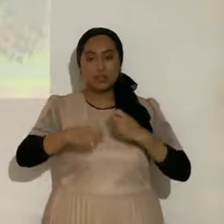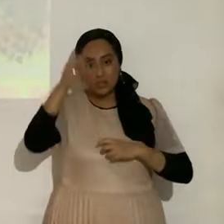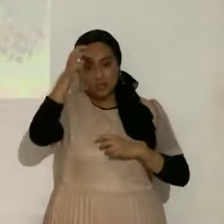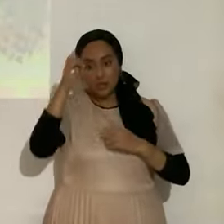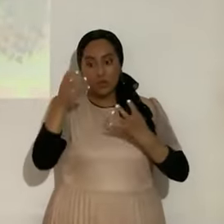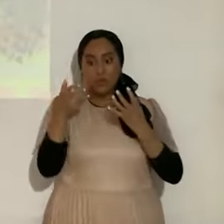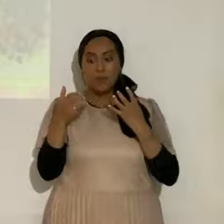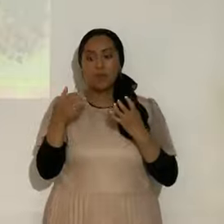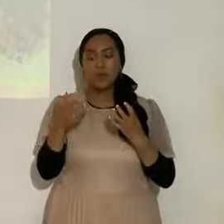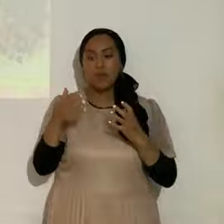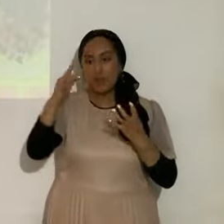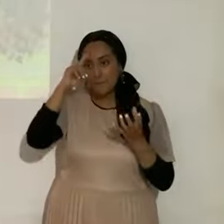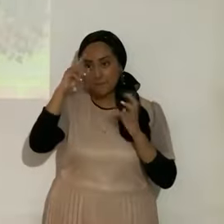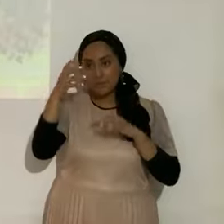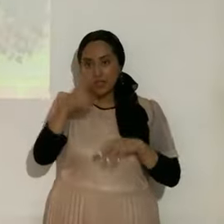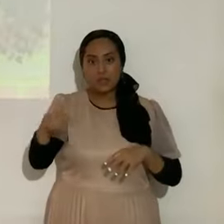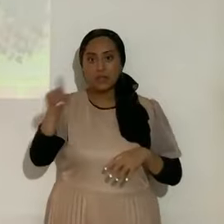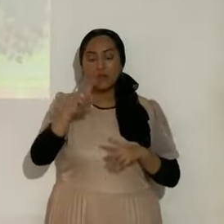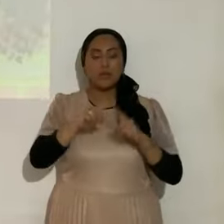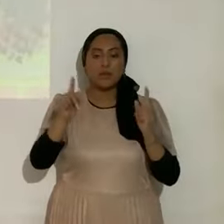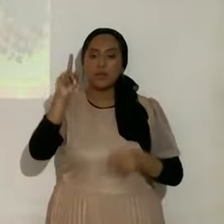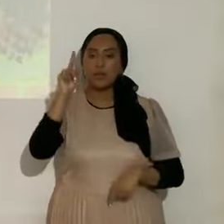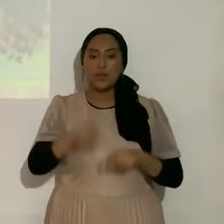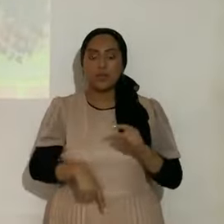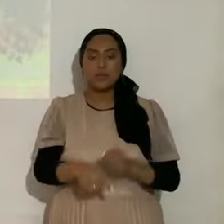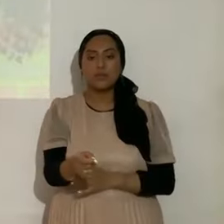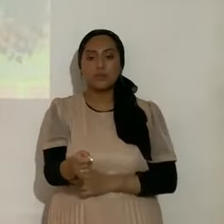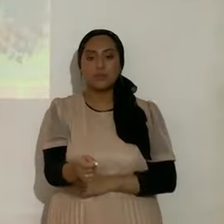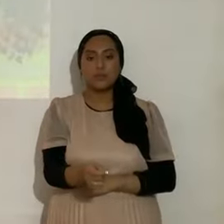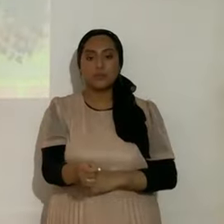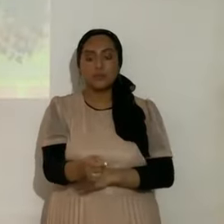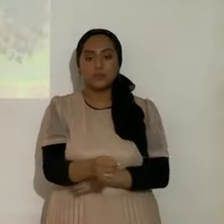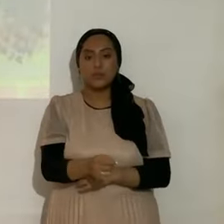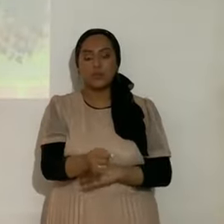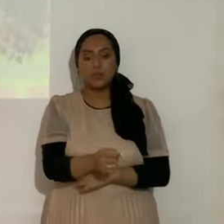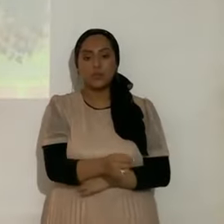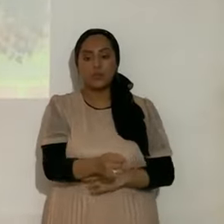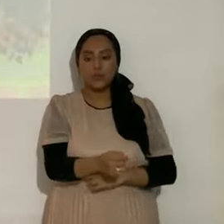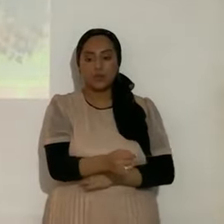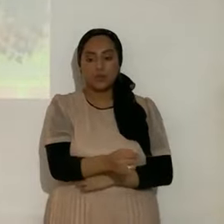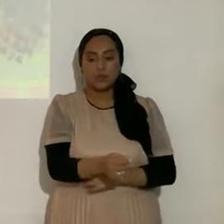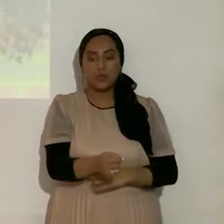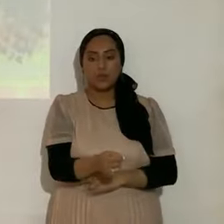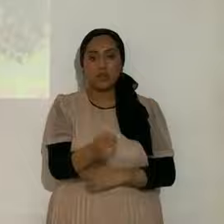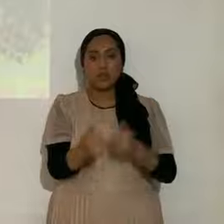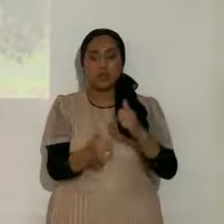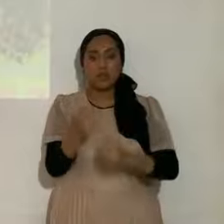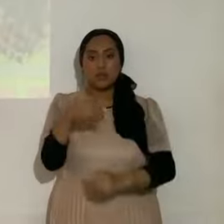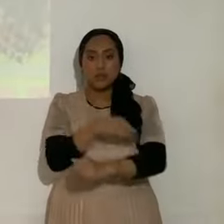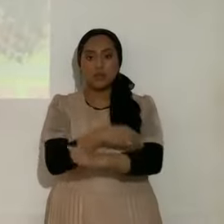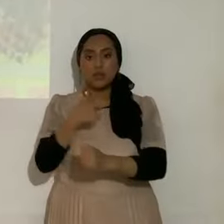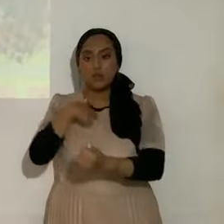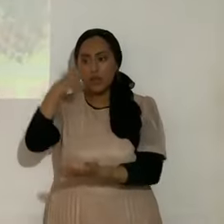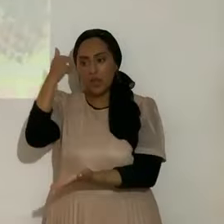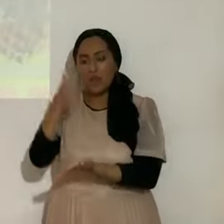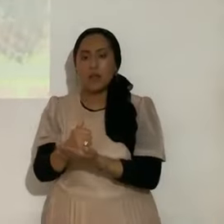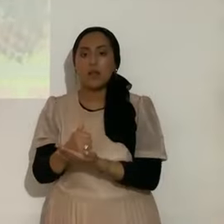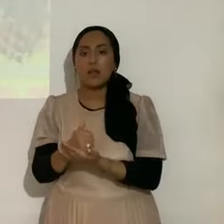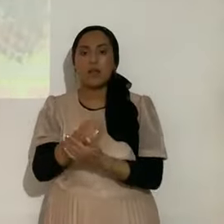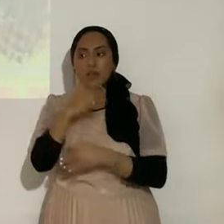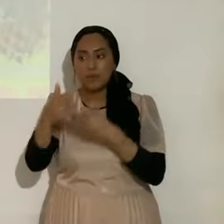va a querer turbarlos, pero no va a poder. Porque Yahshua los va a respaldar. Y los más fuertes, ayudemos a los que todavía